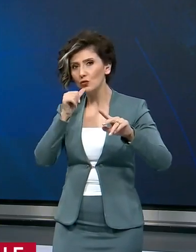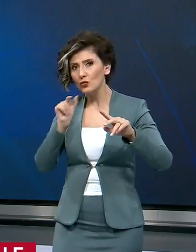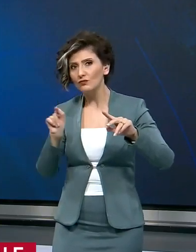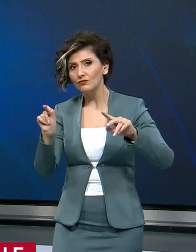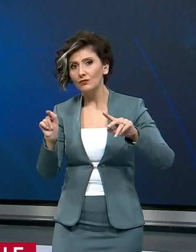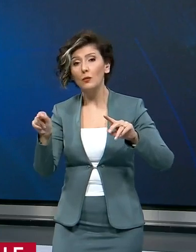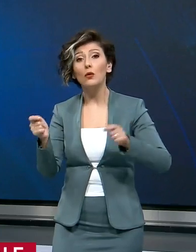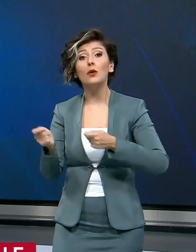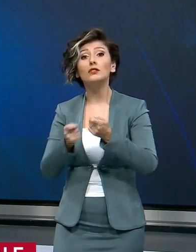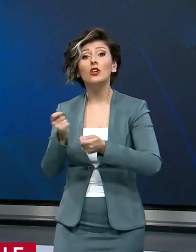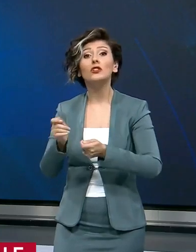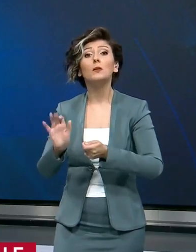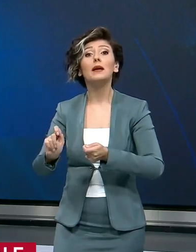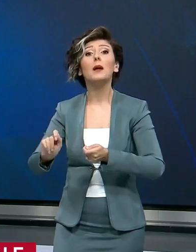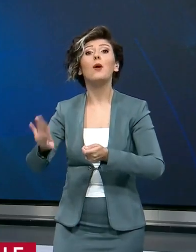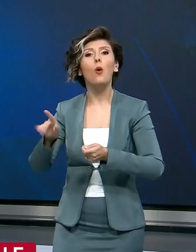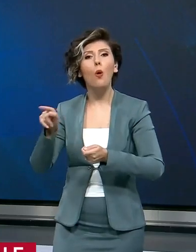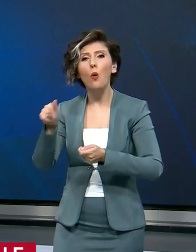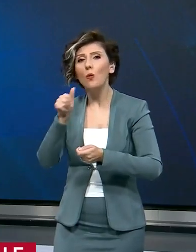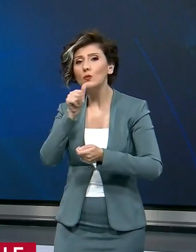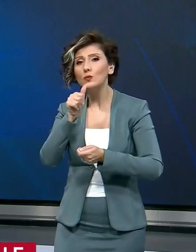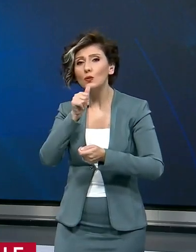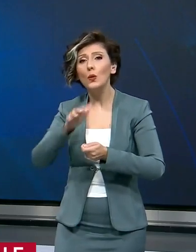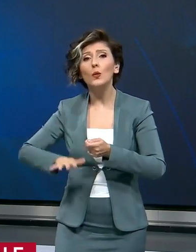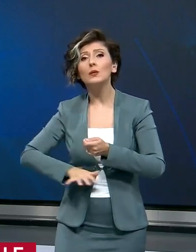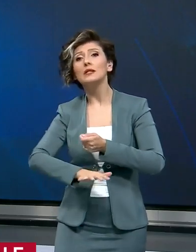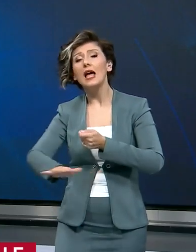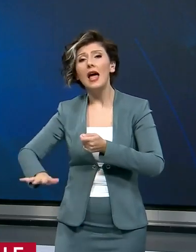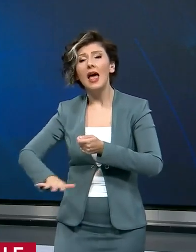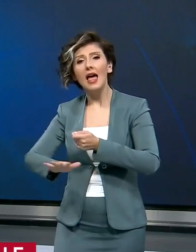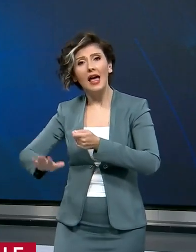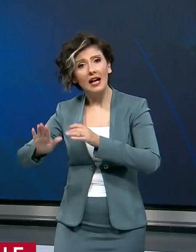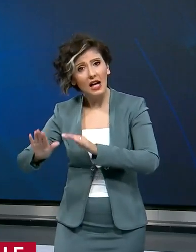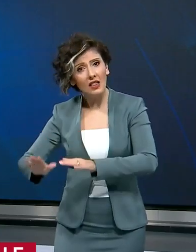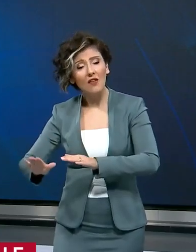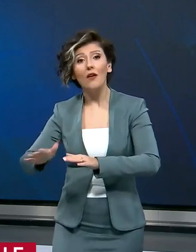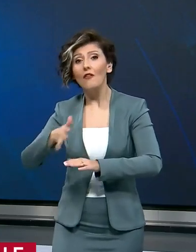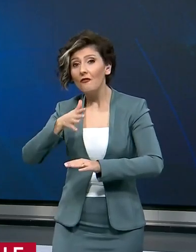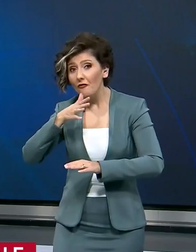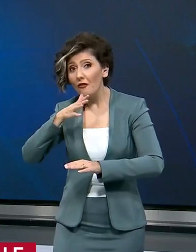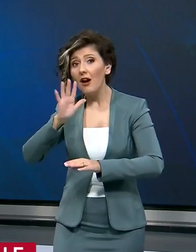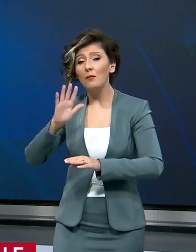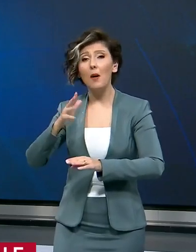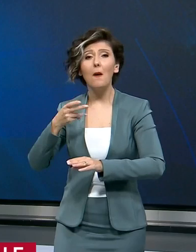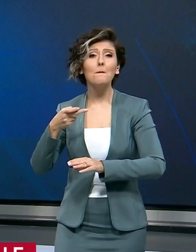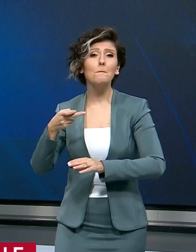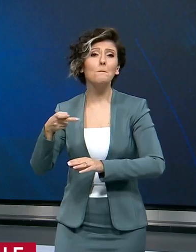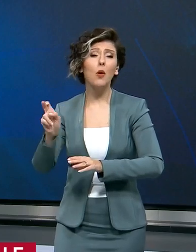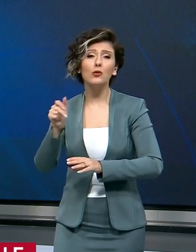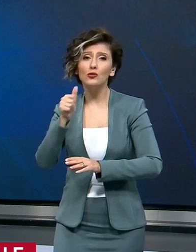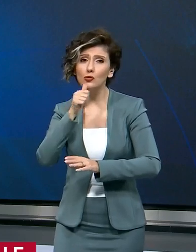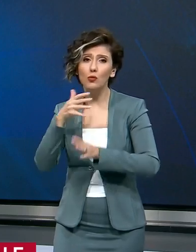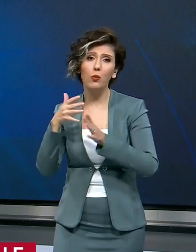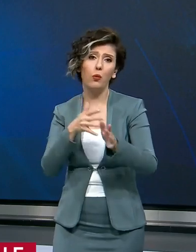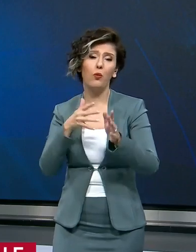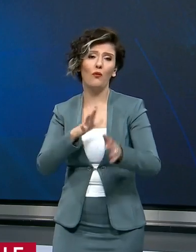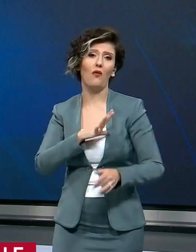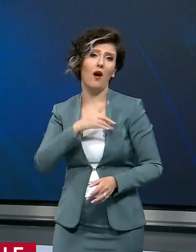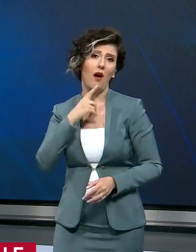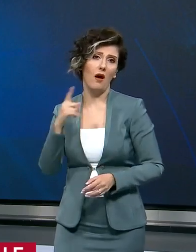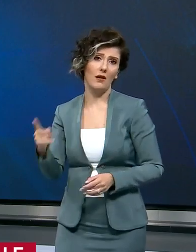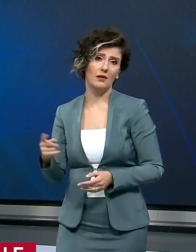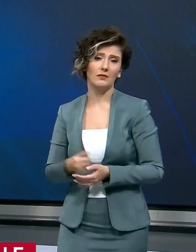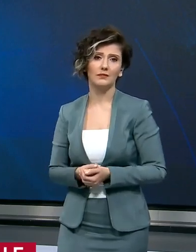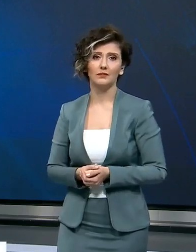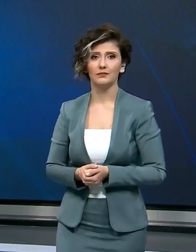bu çalışma yapılmamış olsaydı o su hem yüzey altında kalacaktı, fark edilmeyecekti ve böylelikle boşa akmış olacaktı.